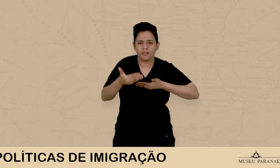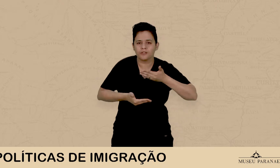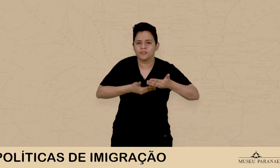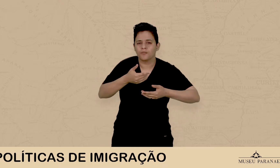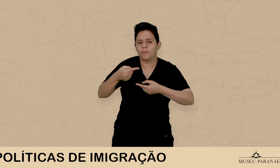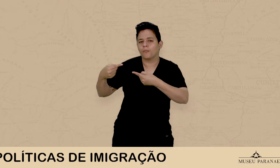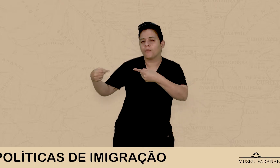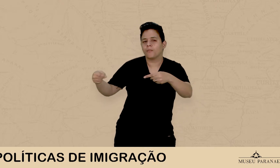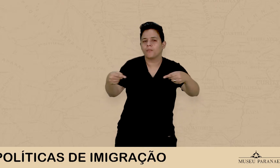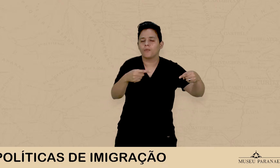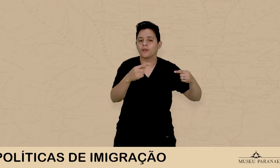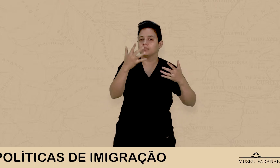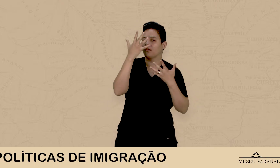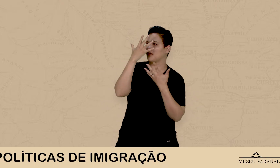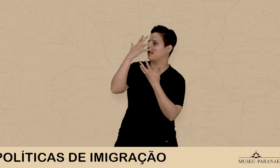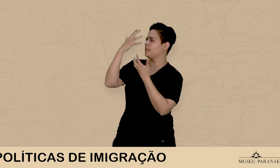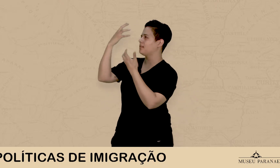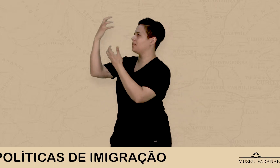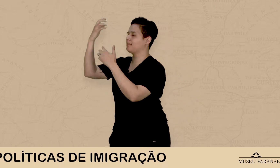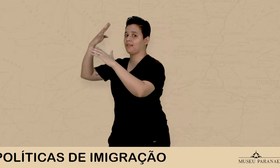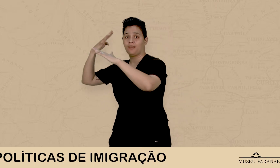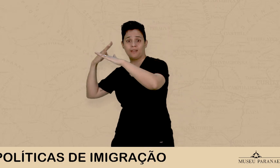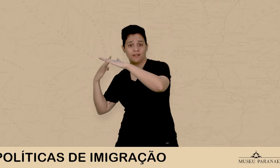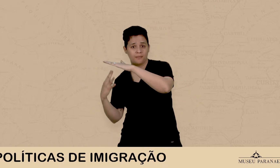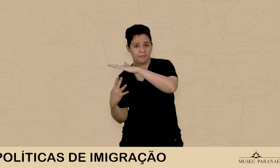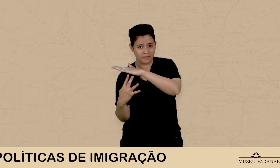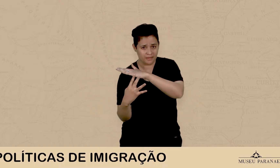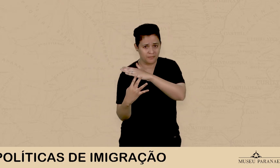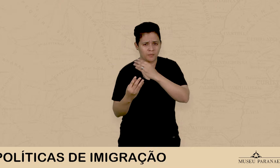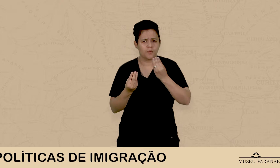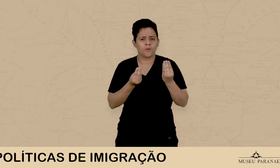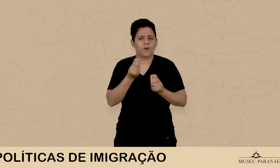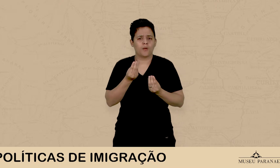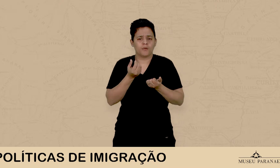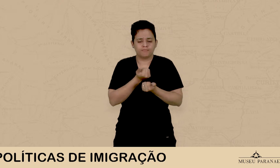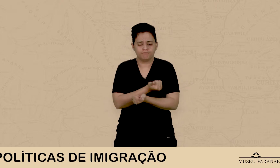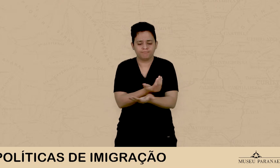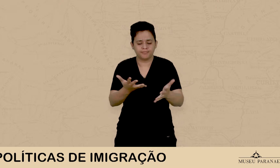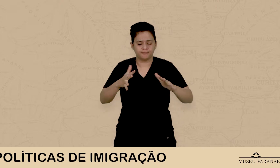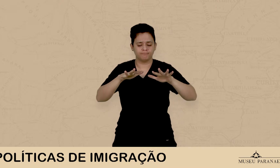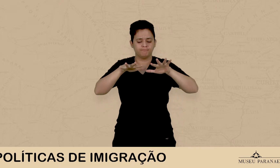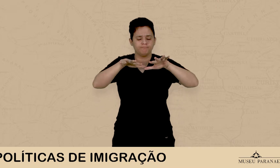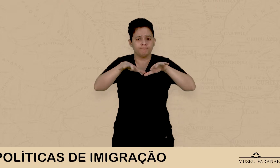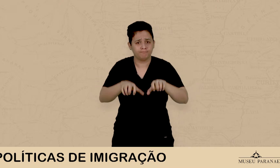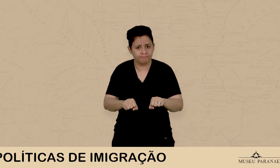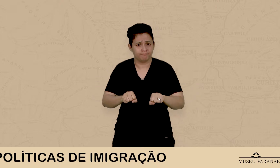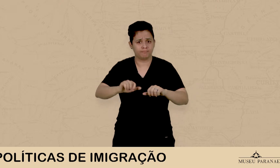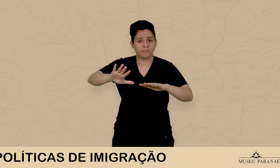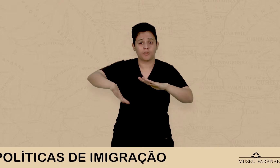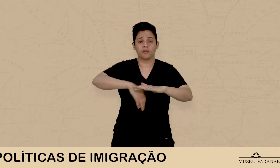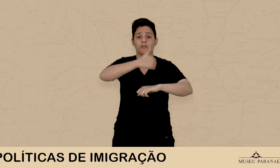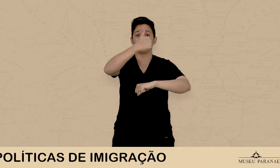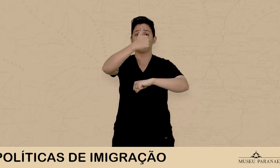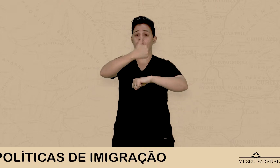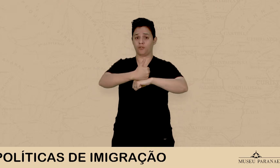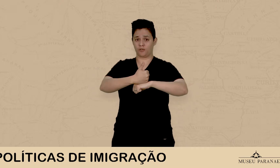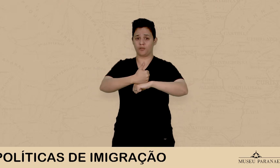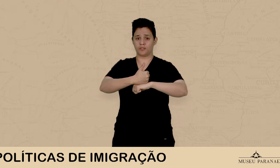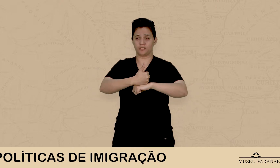uma política de atração e acreditando na possibilidade de conquistar propriedades. Principalmente,